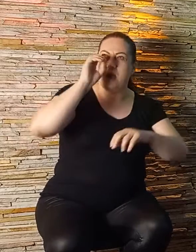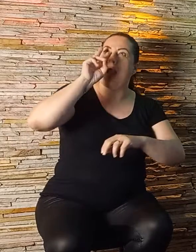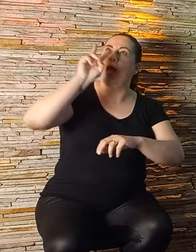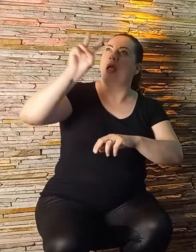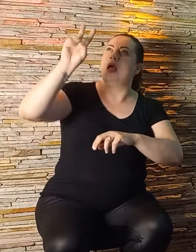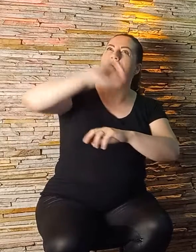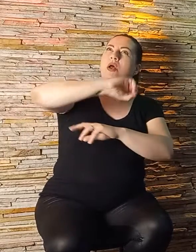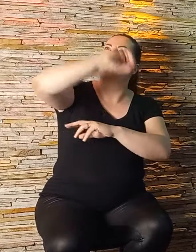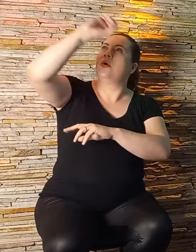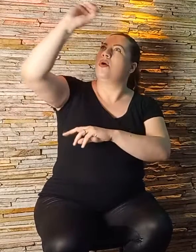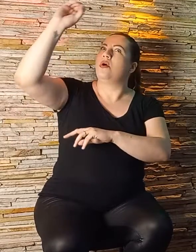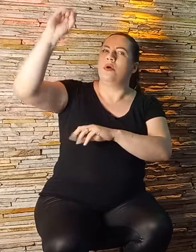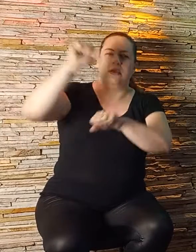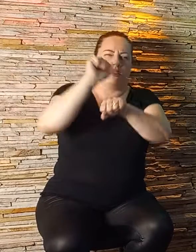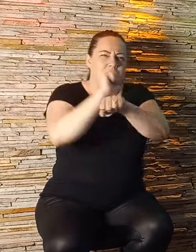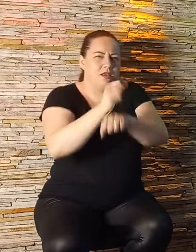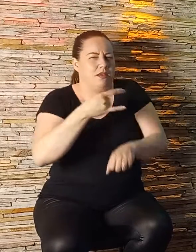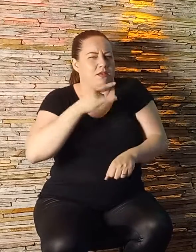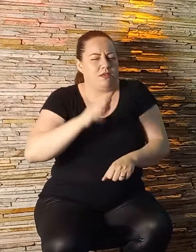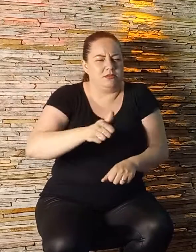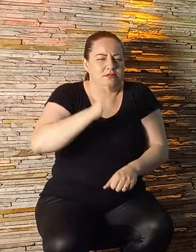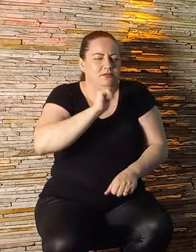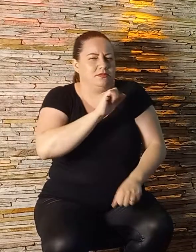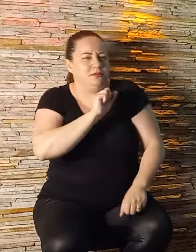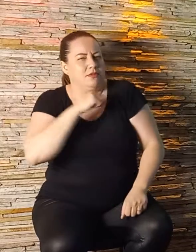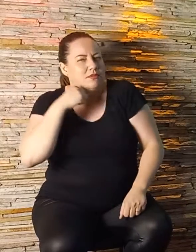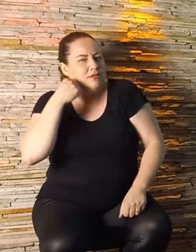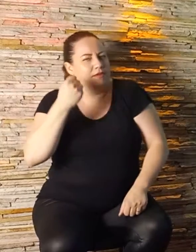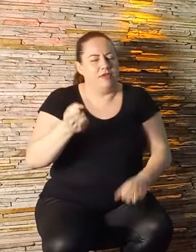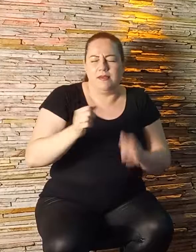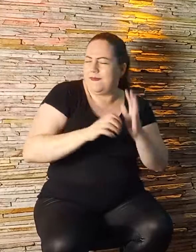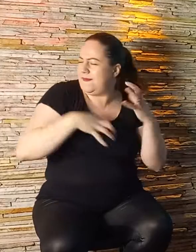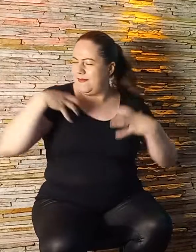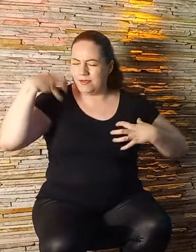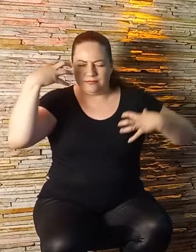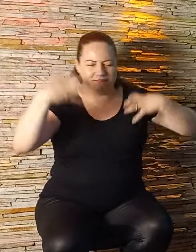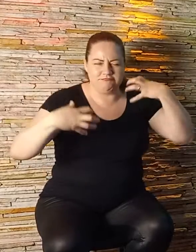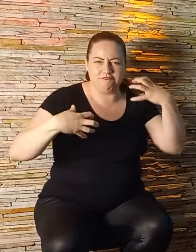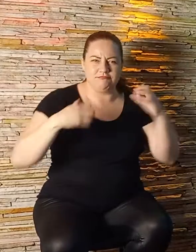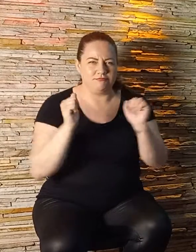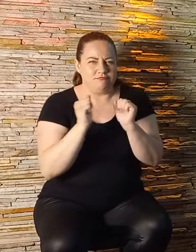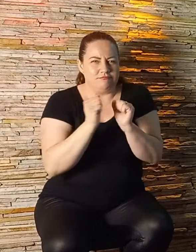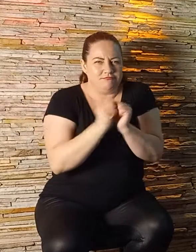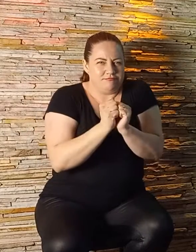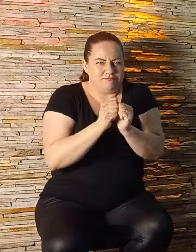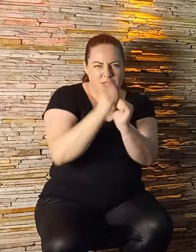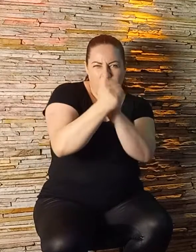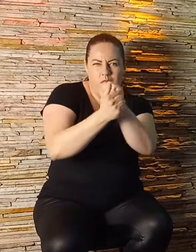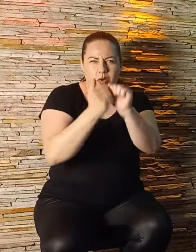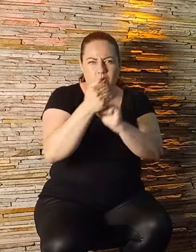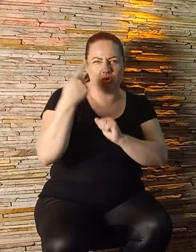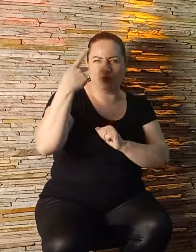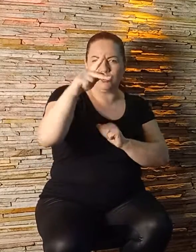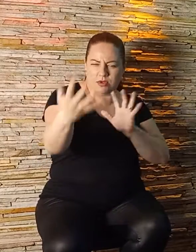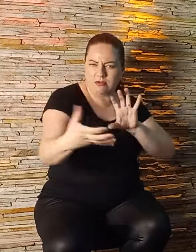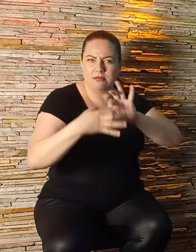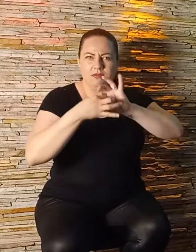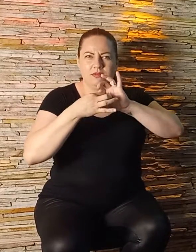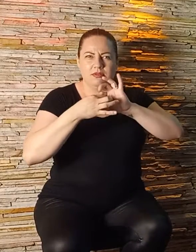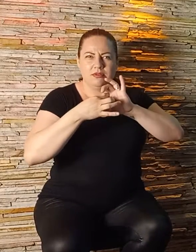a lua paralisa o corpo para pegar mais uma pet juízo complementa as partes modelo tem juízo não é verdade